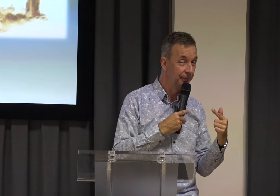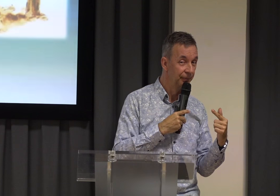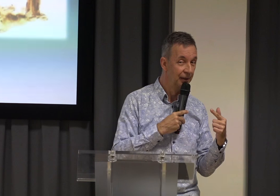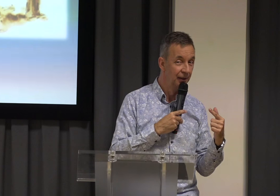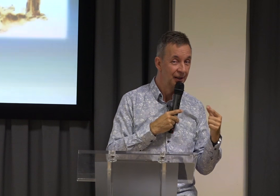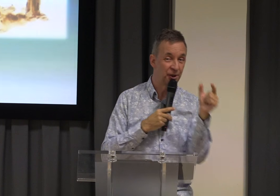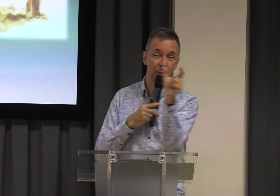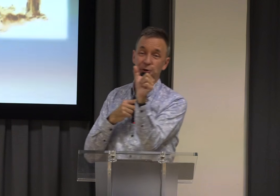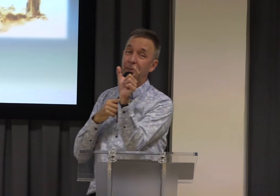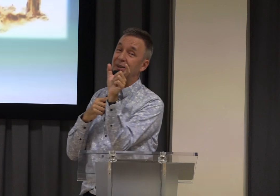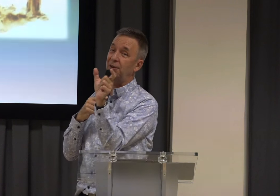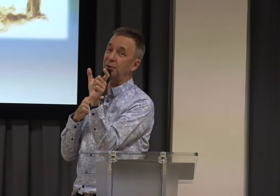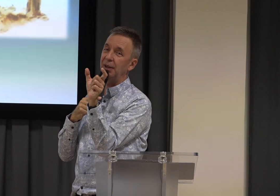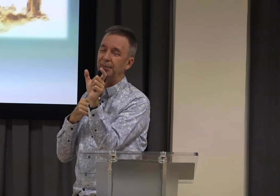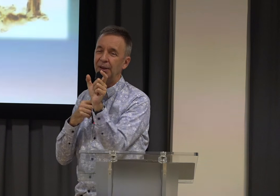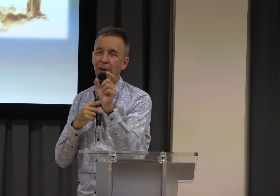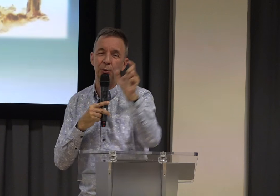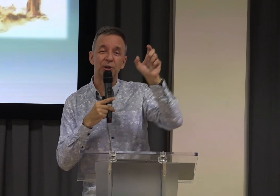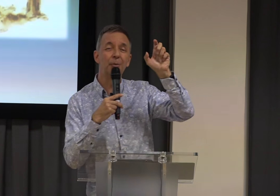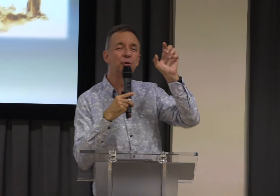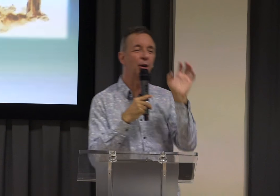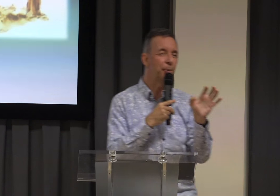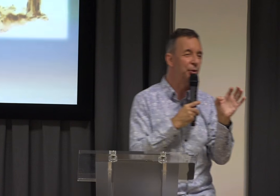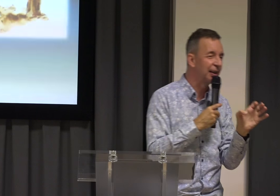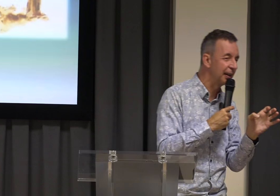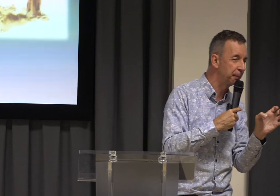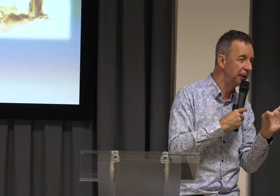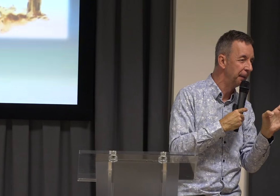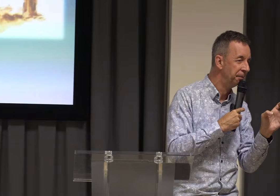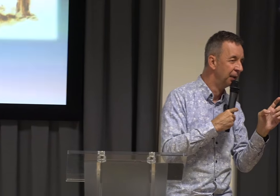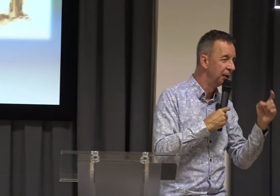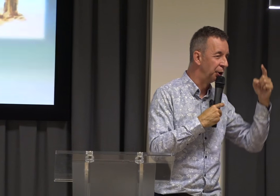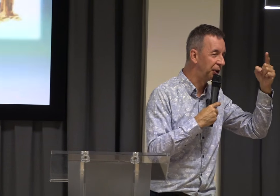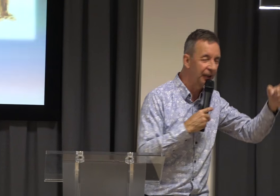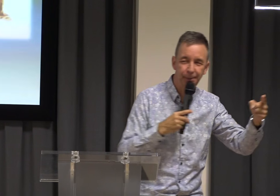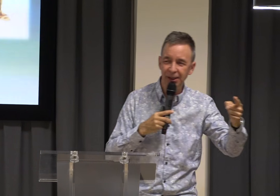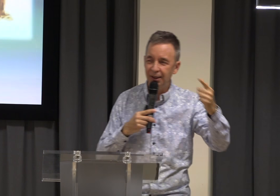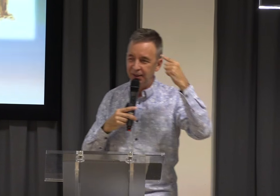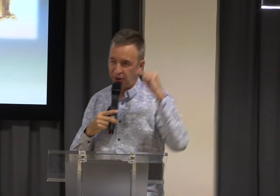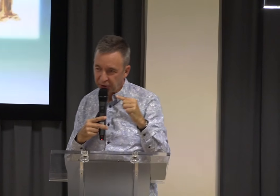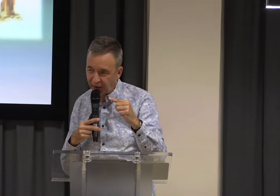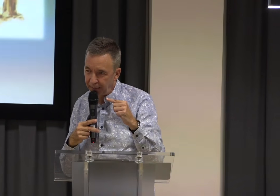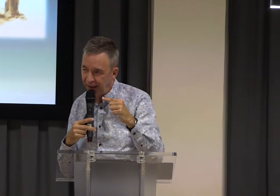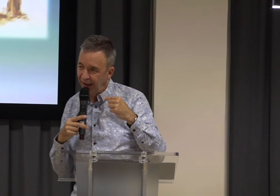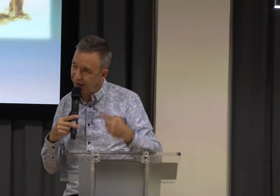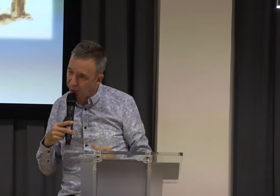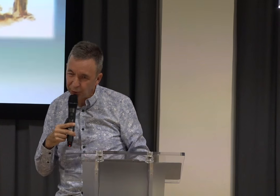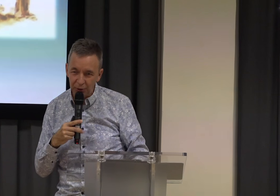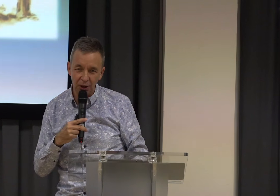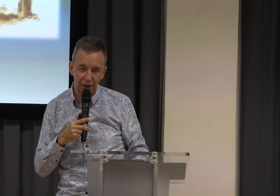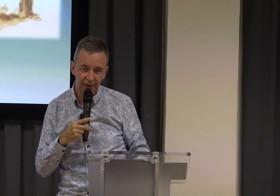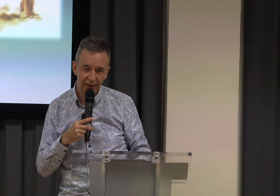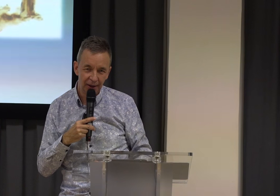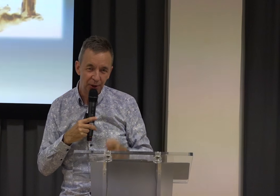cela? Les choses ne sont pas dissociées. Nous sommes le temple du Saint-Esprit. Dans notre esprit, dans notre âme et dans